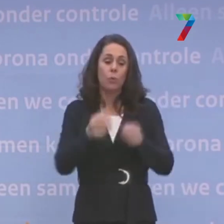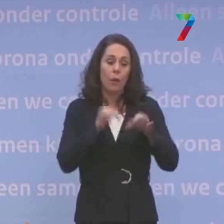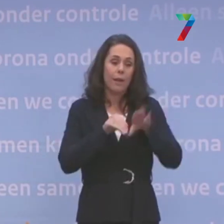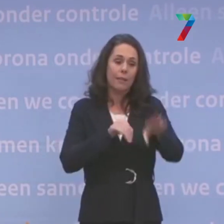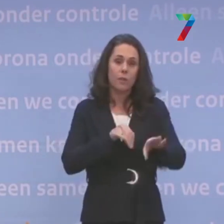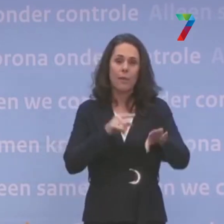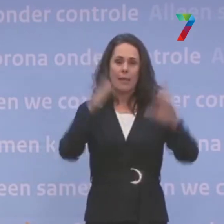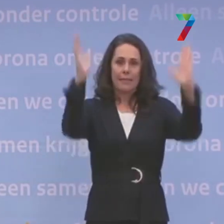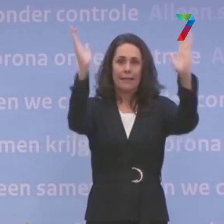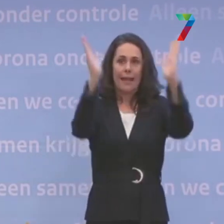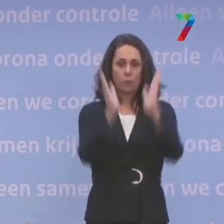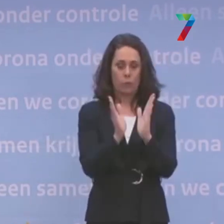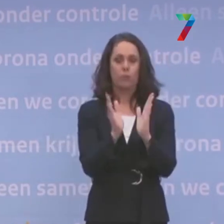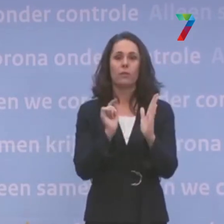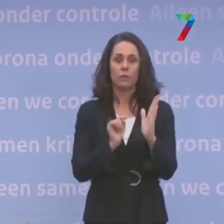is de trechtering. Dat is ook verder nu